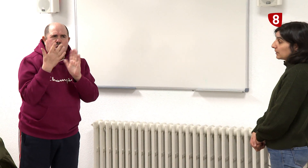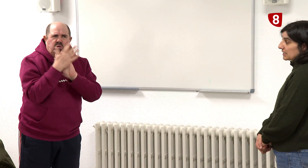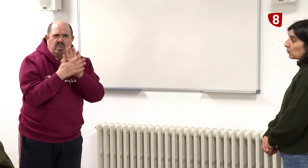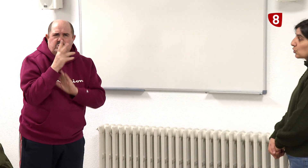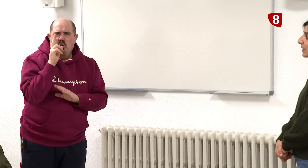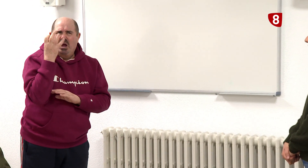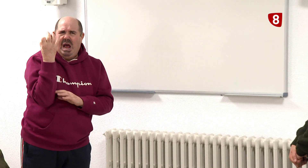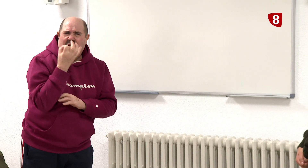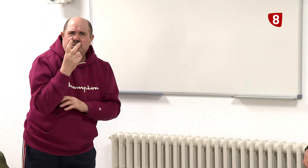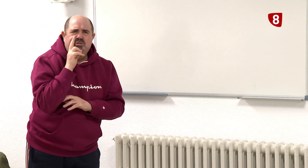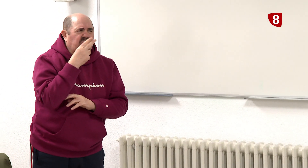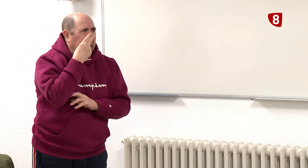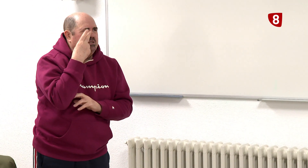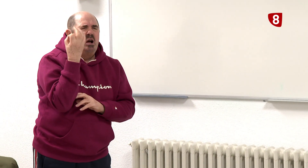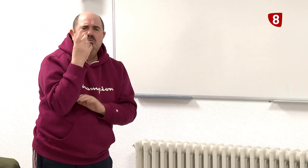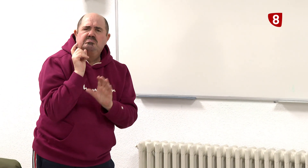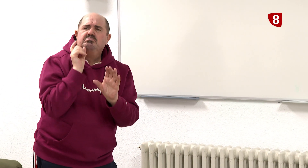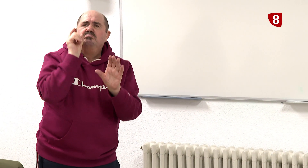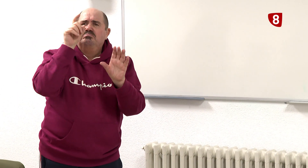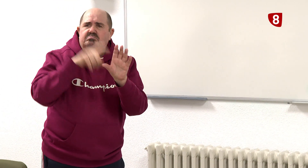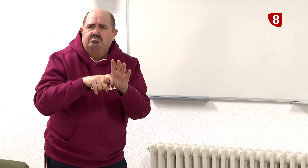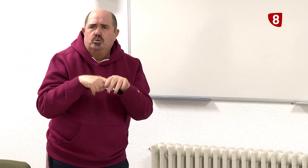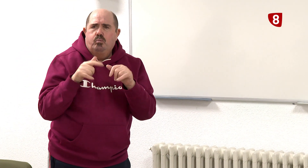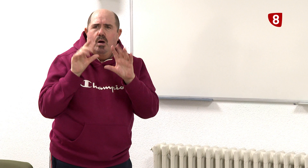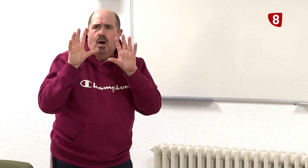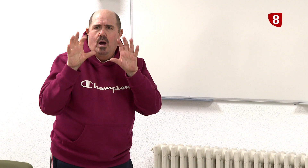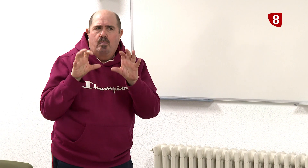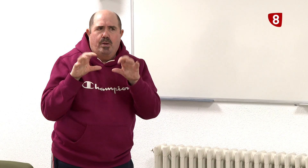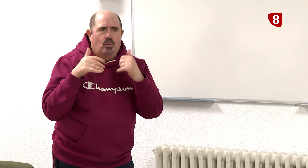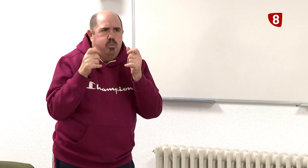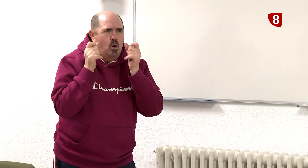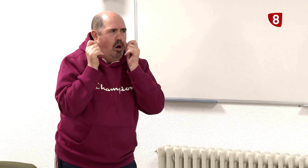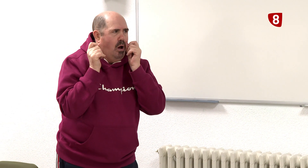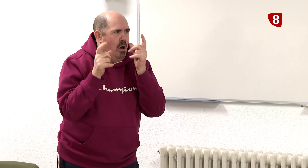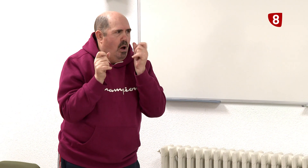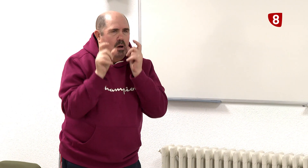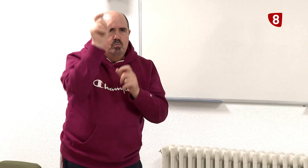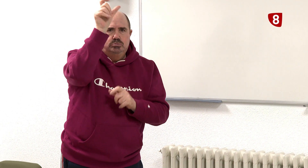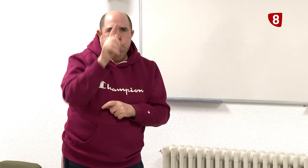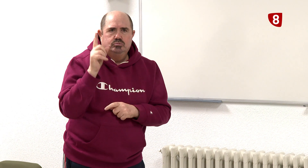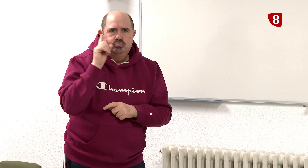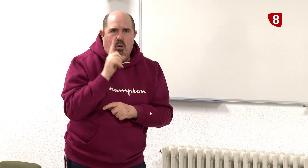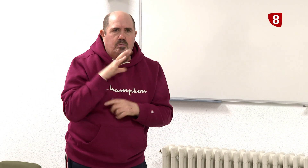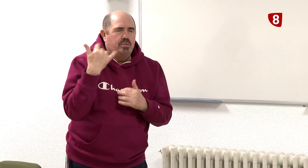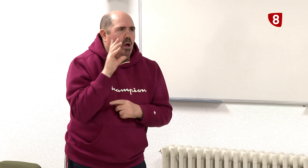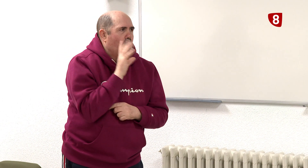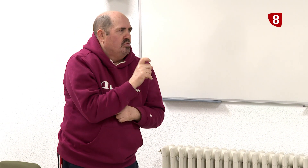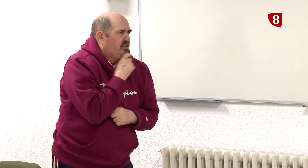es el curso básico, es como, bueno, voy a ver qué es la lengua de signos. No conozco muy bien qué es una